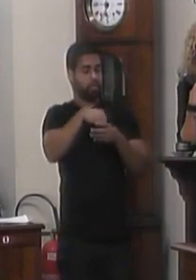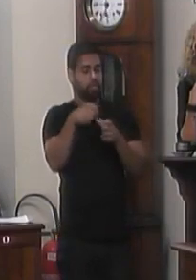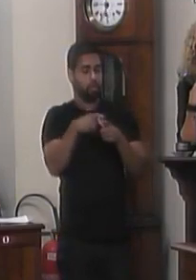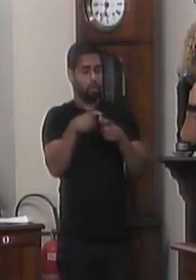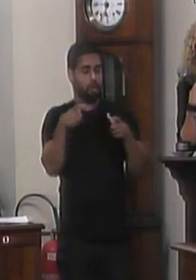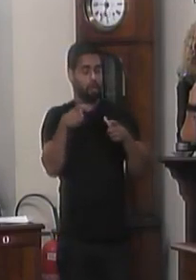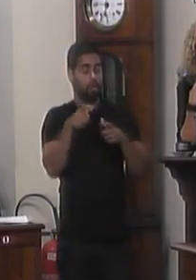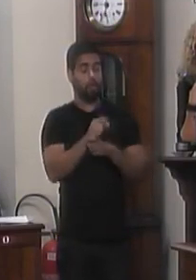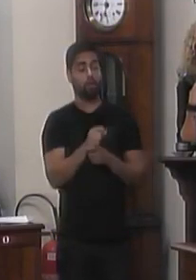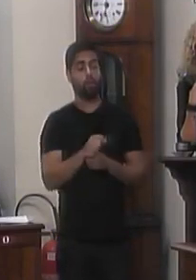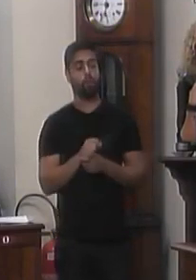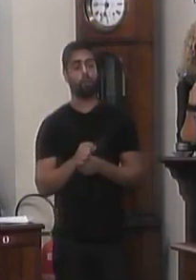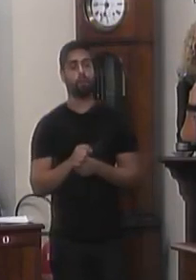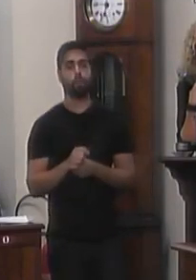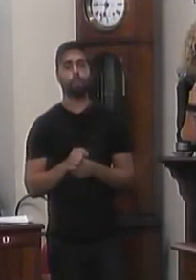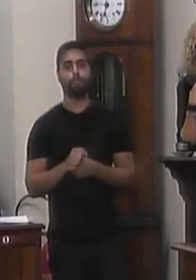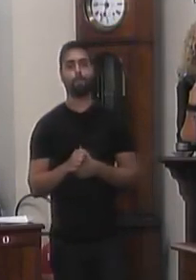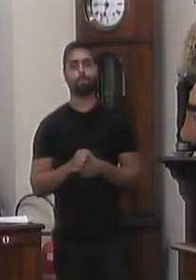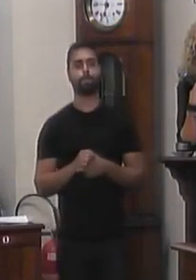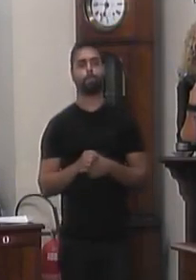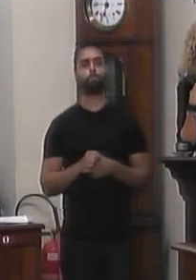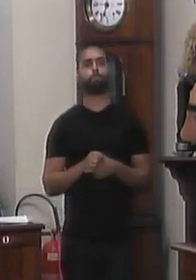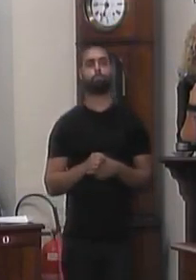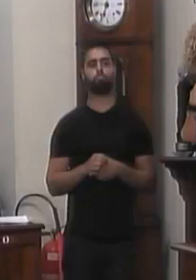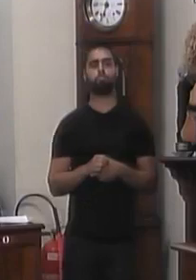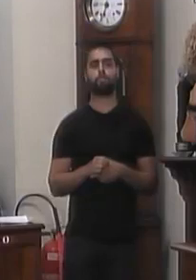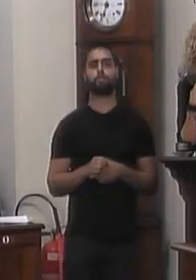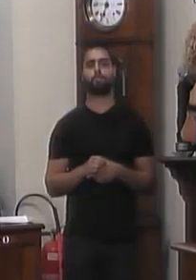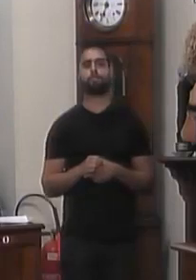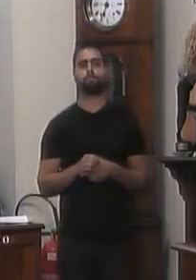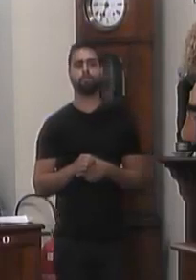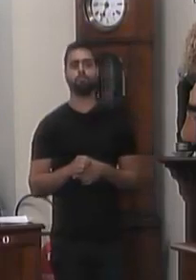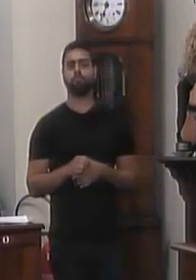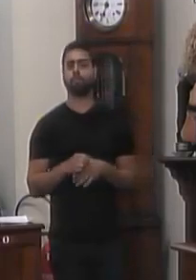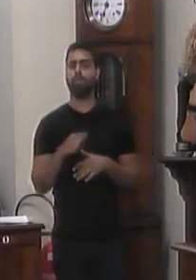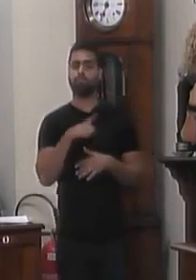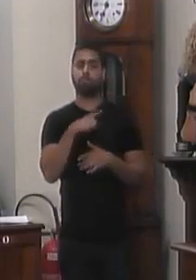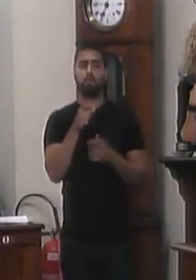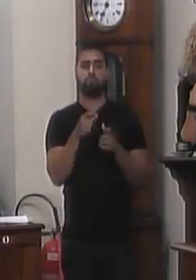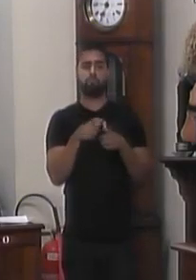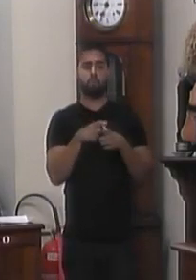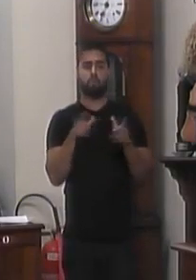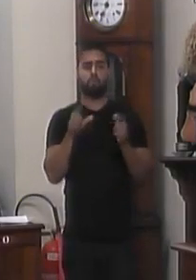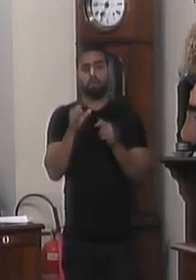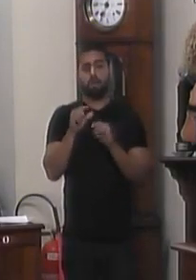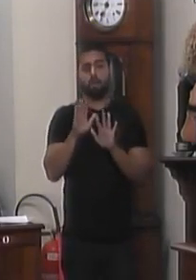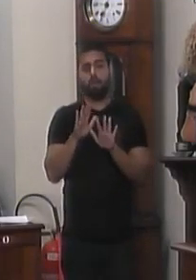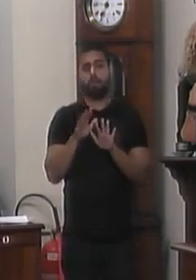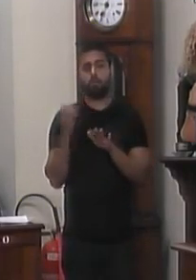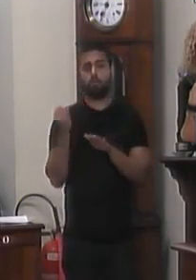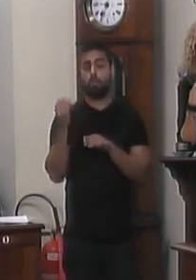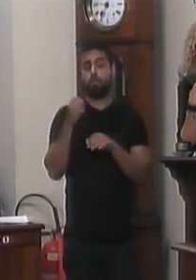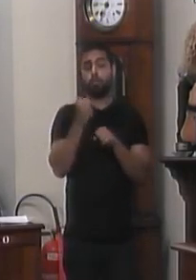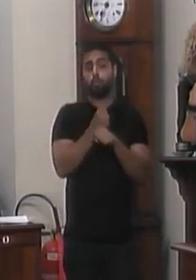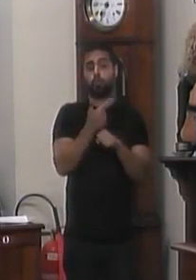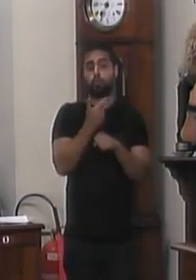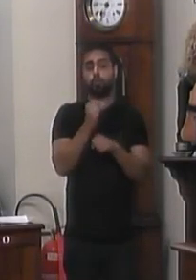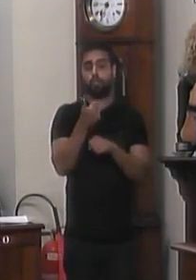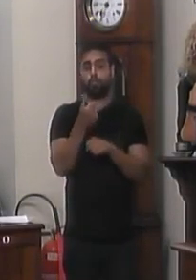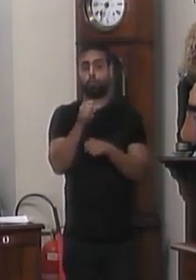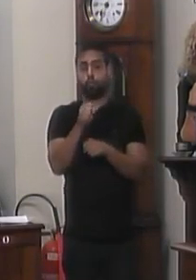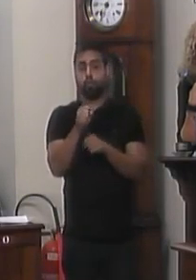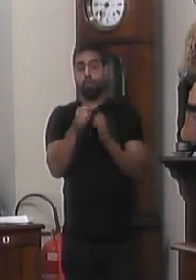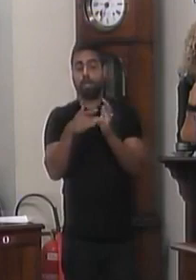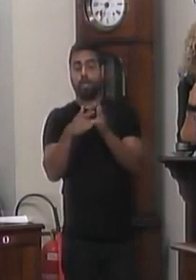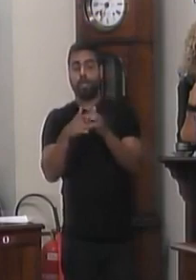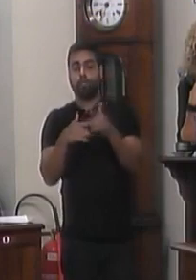aqui, que foi um aumento pequeno, mas até considerável, de 2018 para